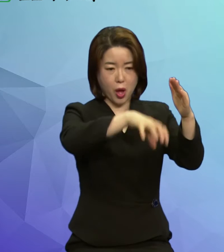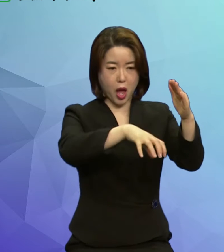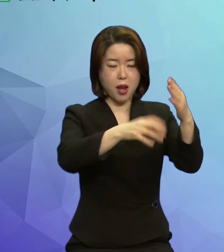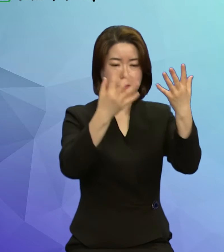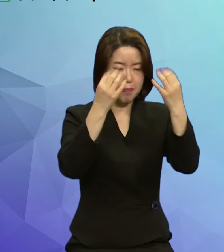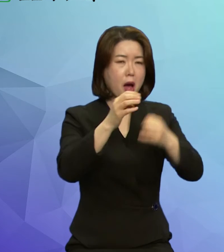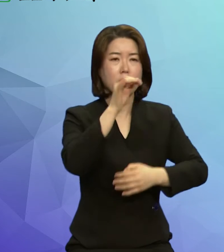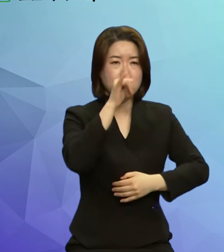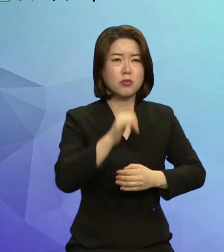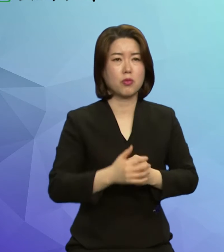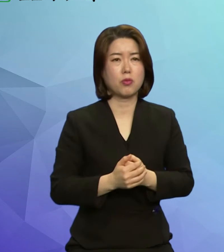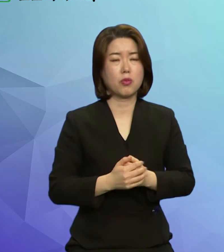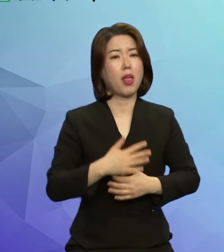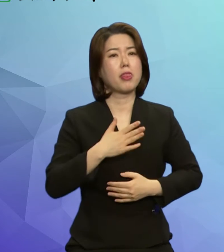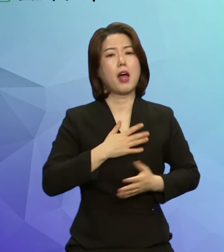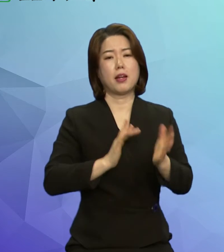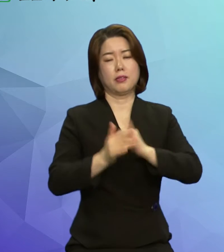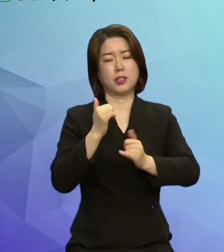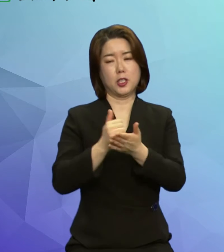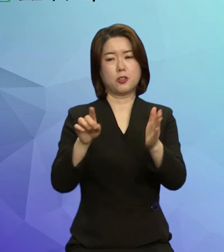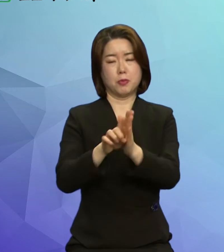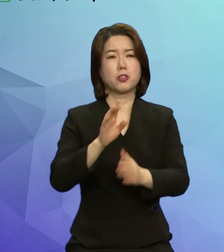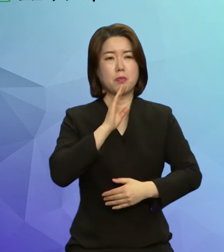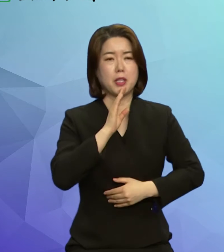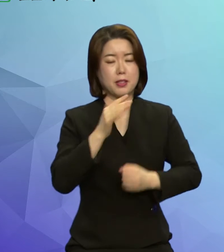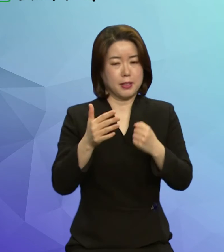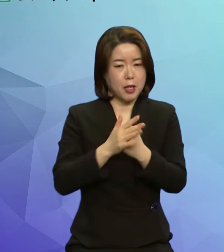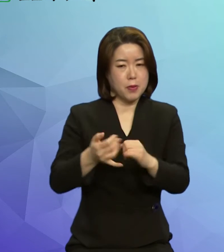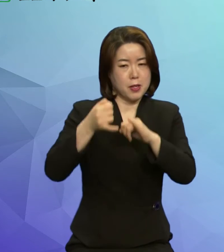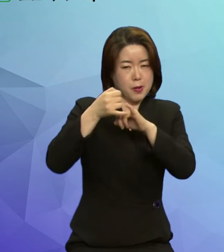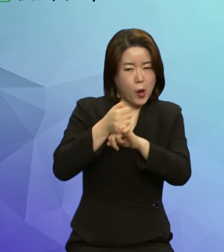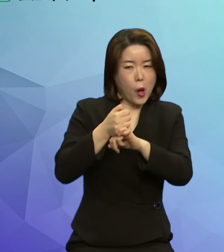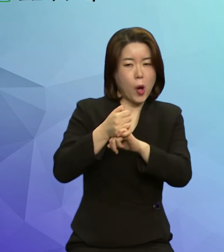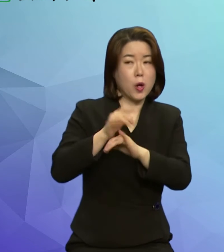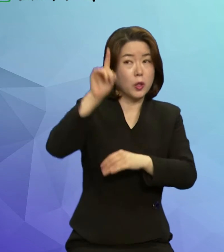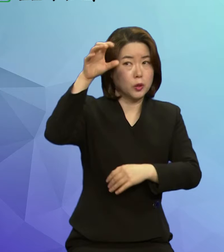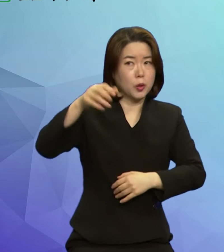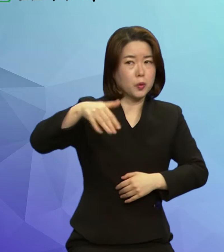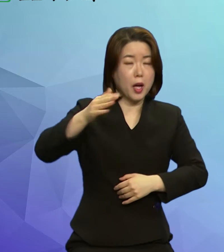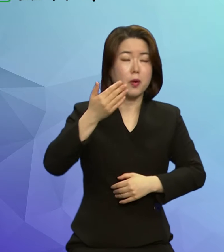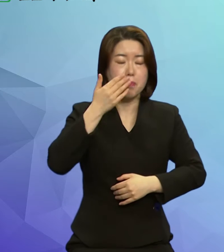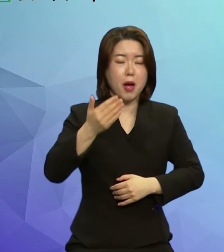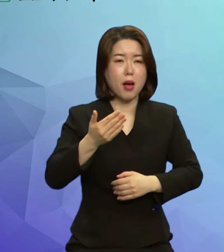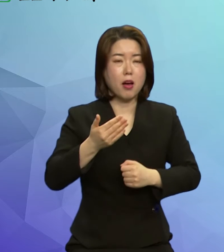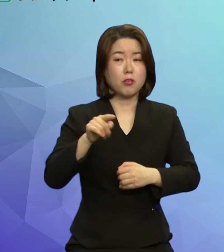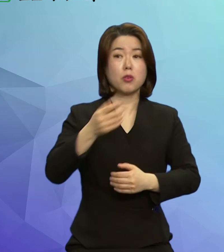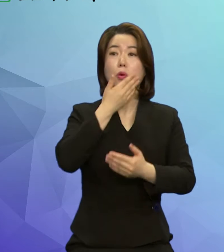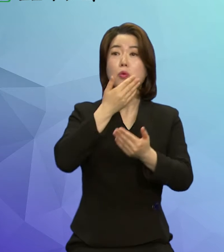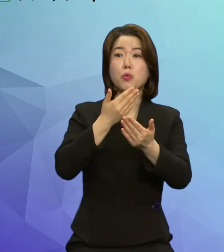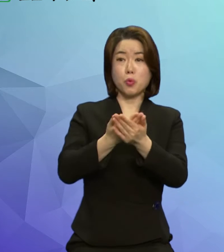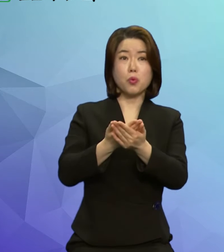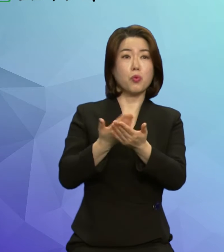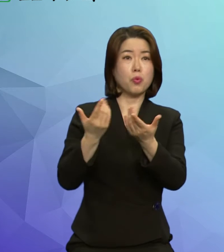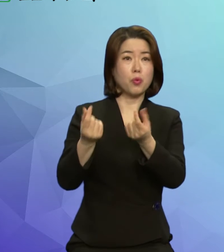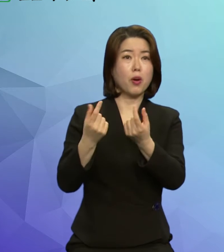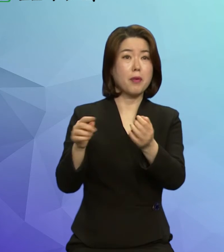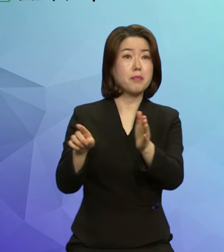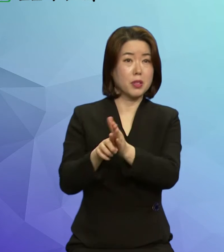자기는 예수를 믿었으니까 반드시 천국에 갈 거라고 확신한대요. 그건 귀한 일입니다. 그런